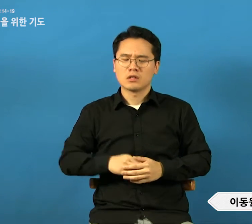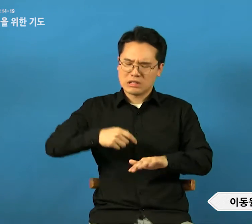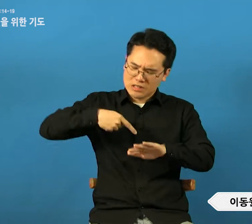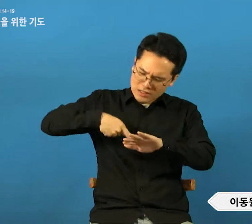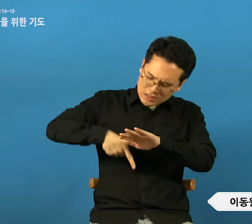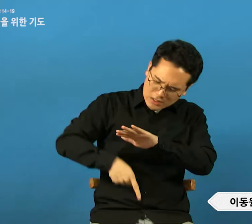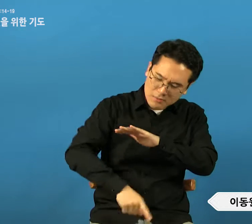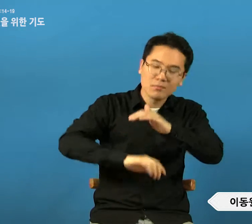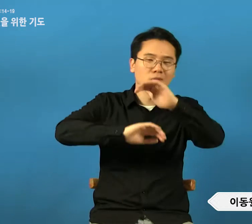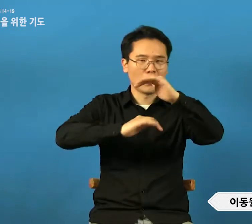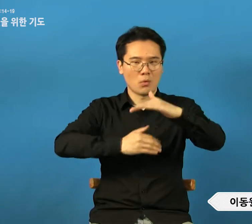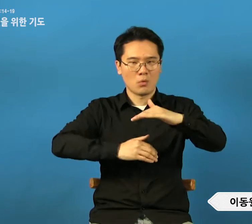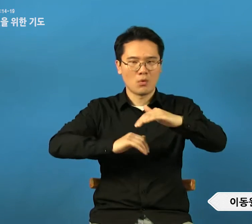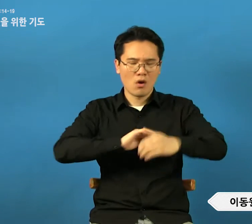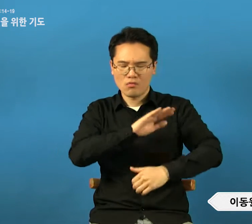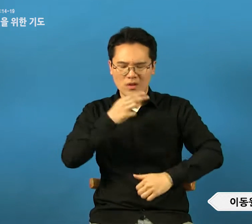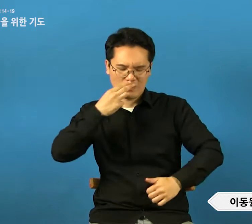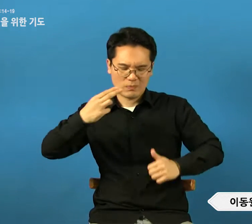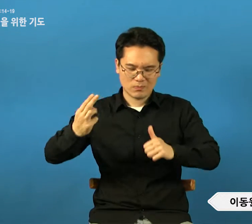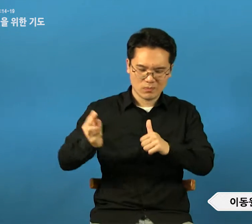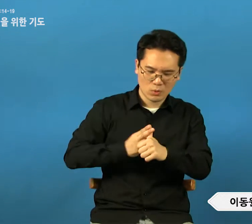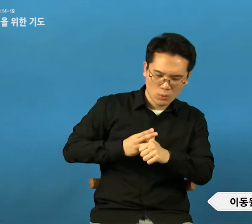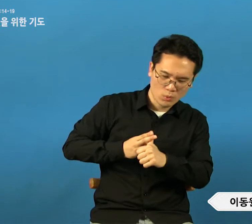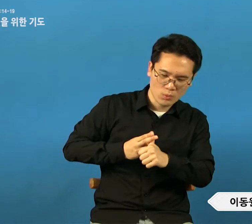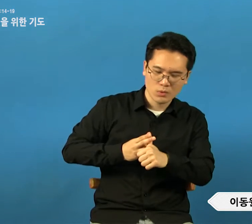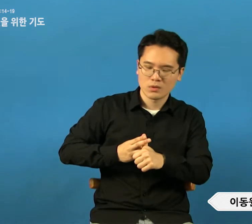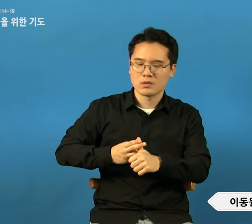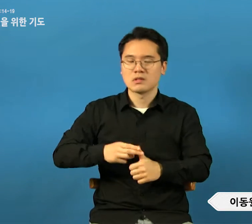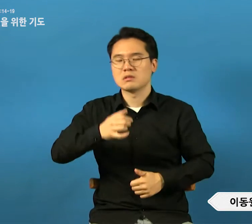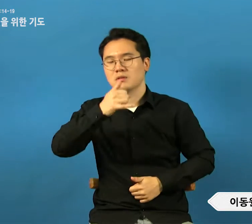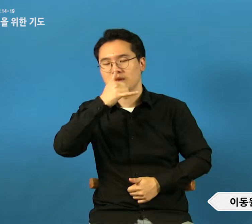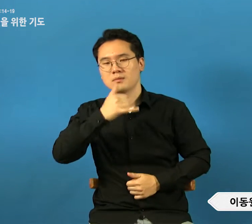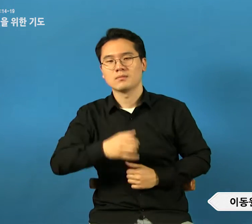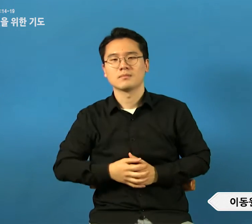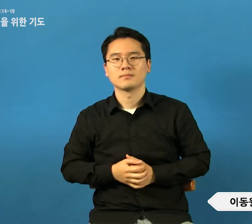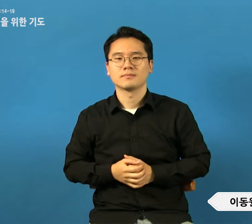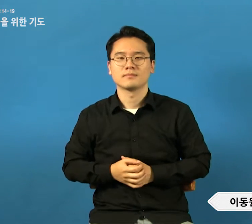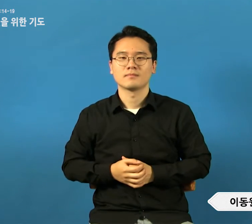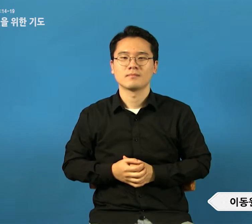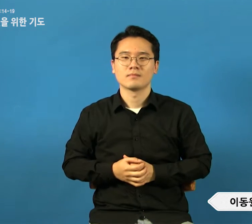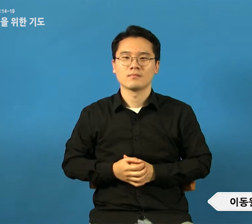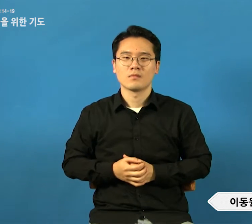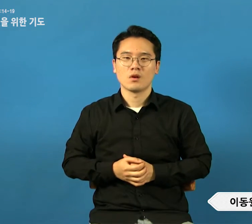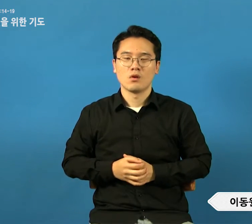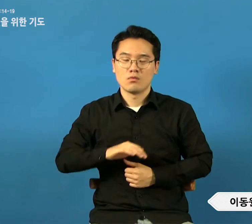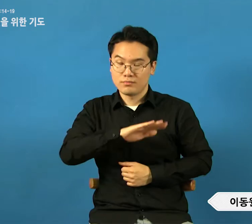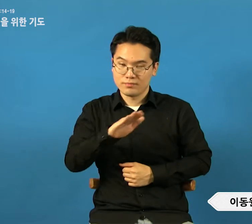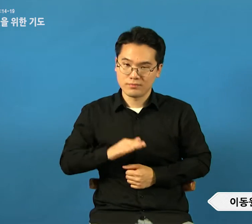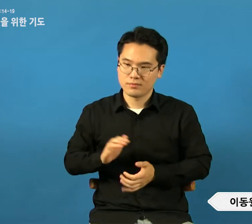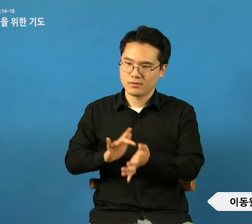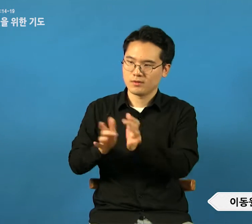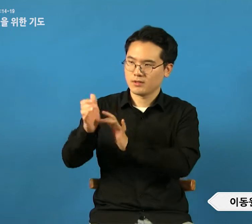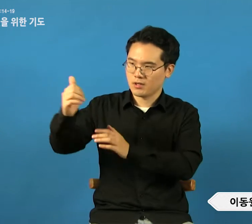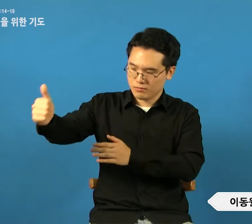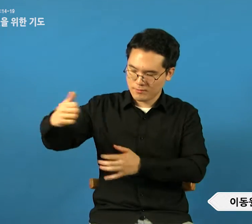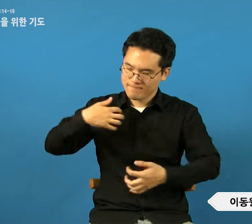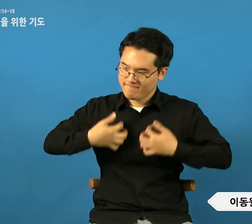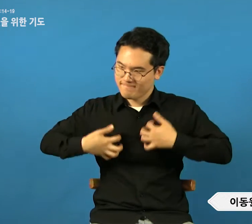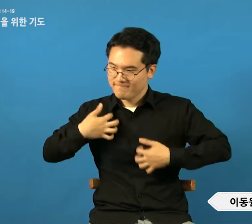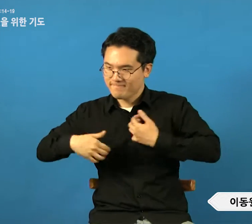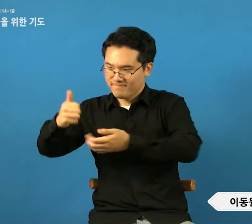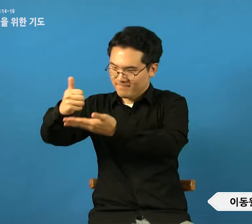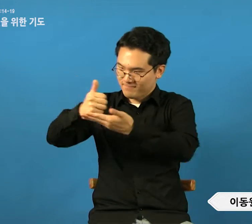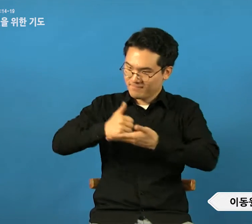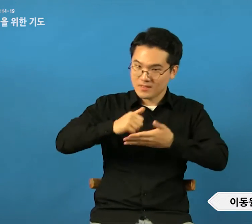도전하는 매우 영성이 깊은 책이라고 할 수가 있습니다. 자, 우리가 예수님을 영접할 때 이제 그분은